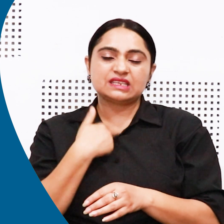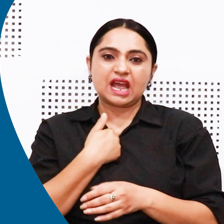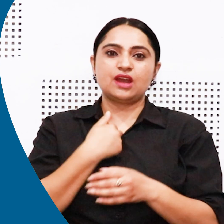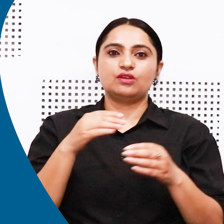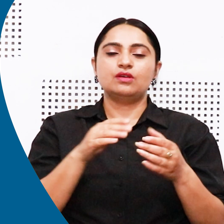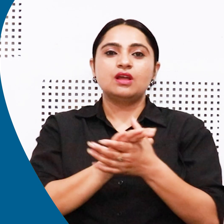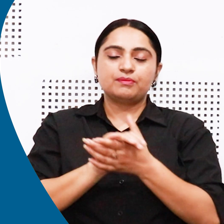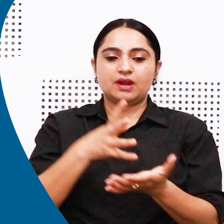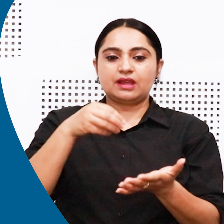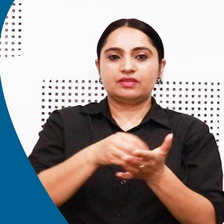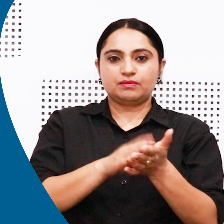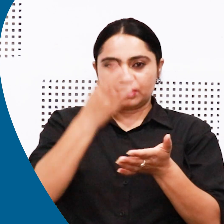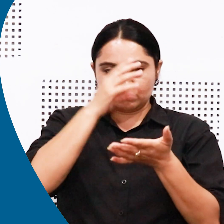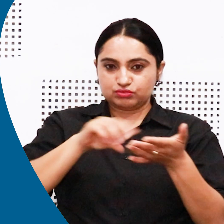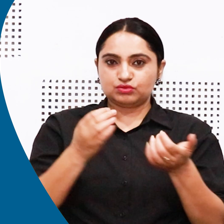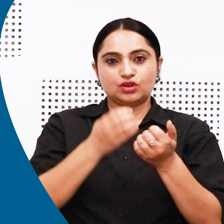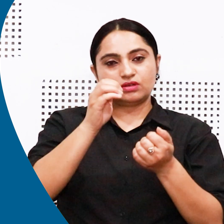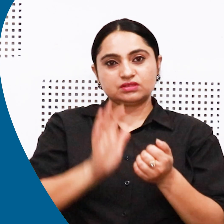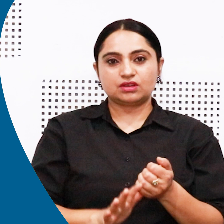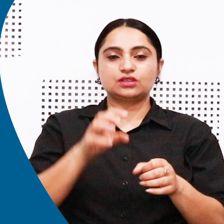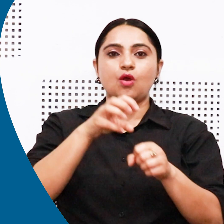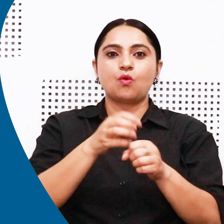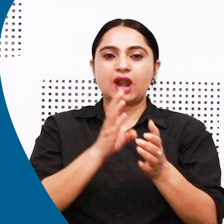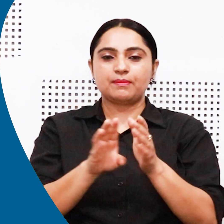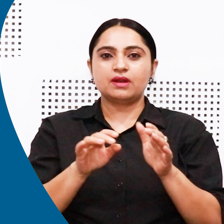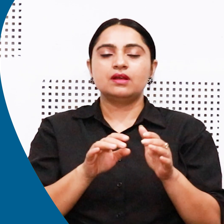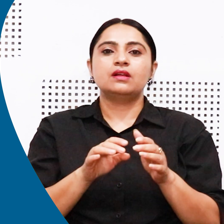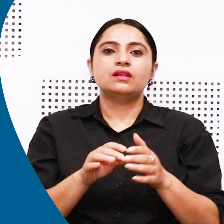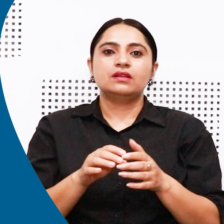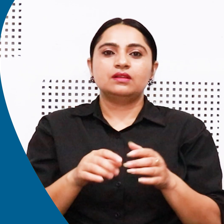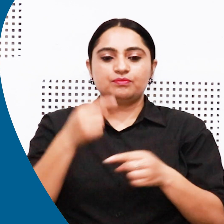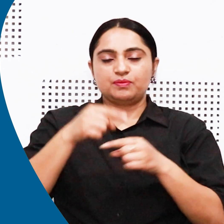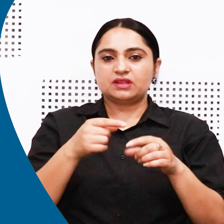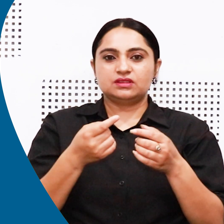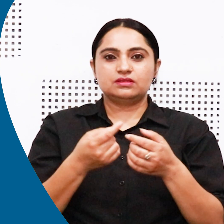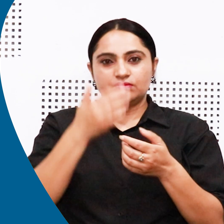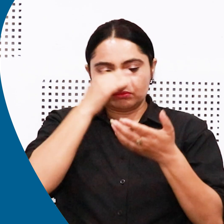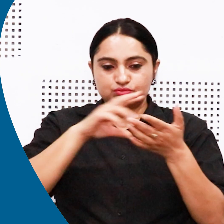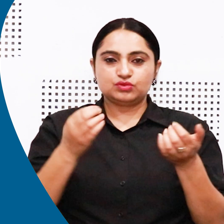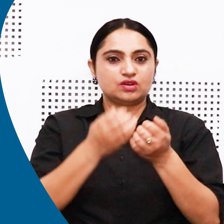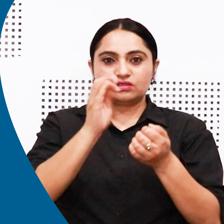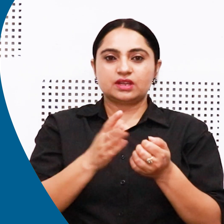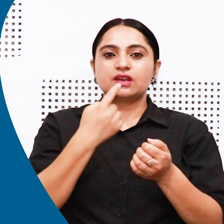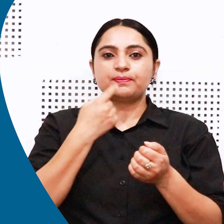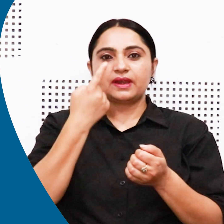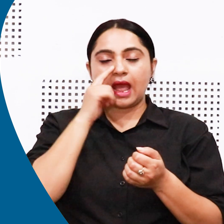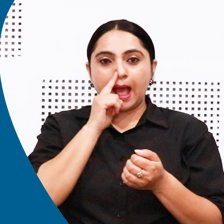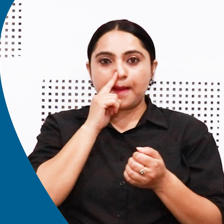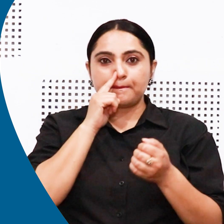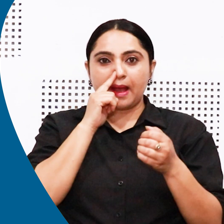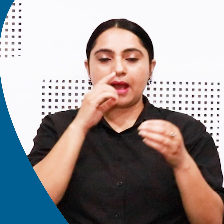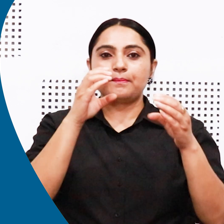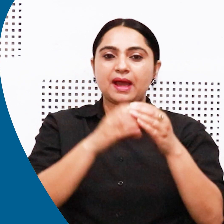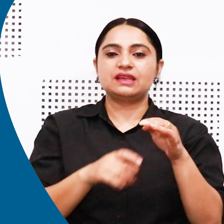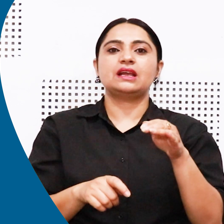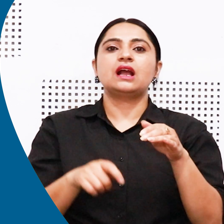मेलमिलाप केन्द्रबाट निकास खोज्न सकिन्छ। वडाको मेलमिलाप केन्द्रबाट विवाद समाधान भएन भने नि आमा, हजुर, पालिकाको न्यायिक